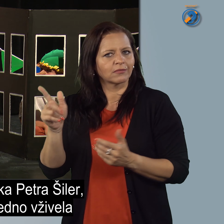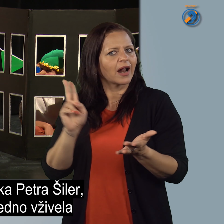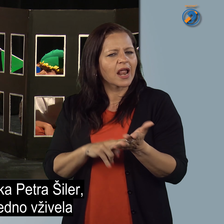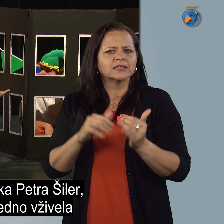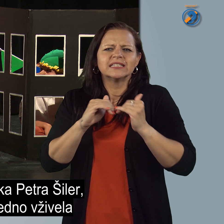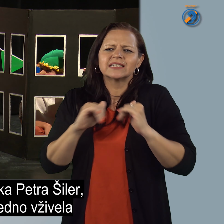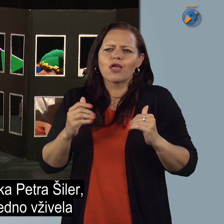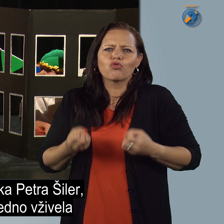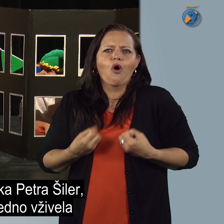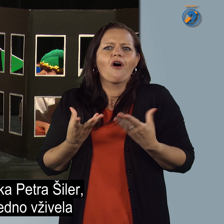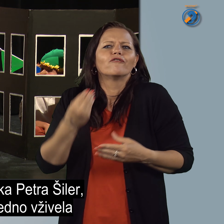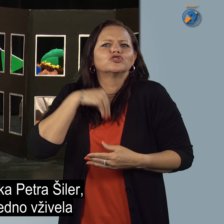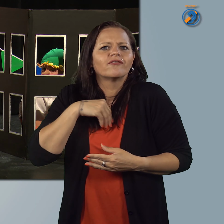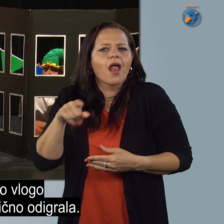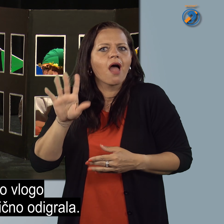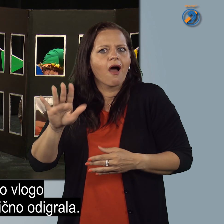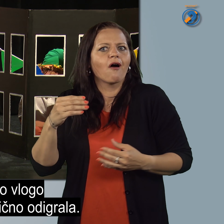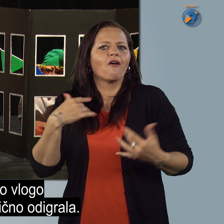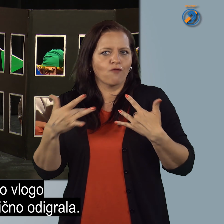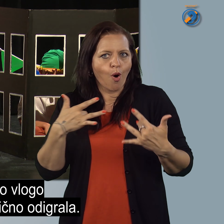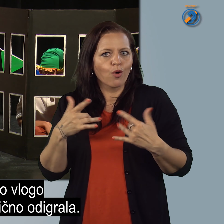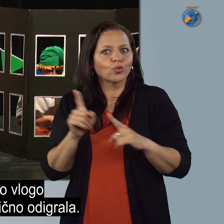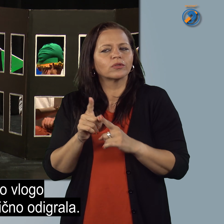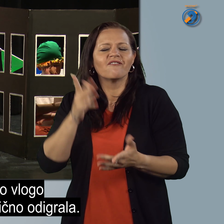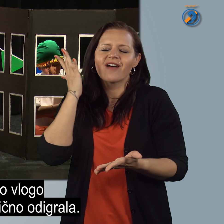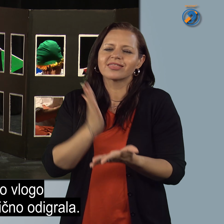v svojo vlogo in jo fantastično odigrala.